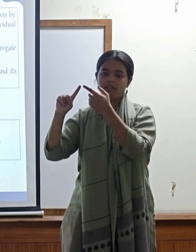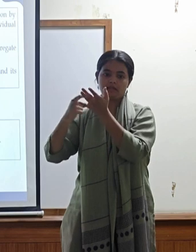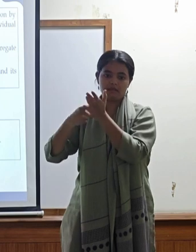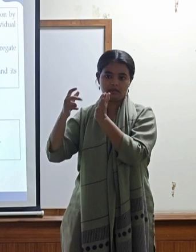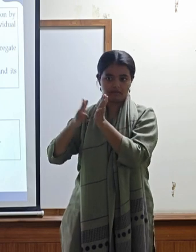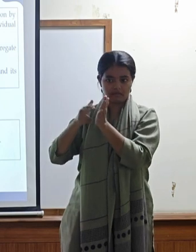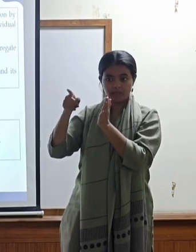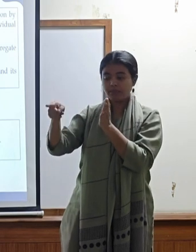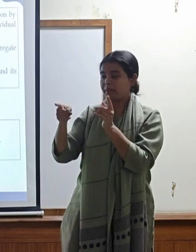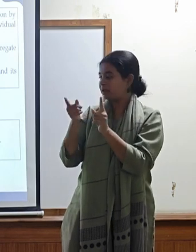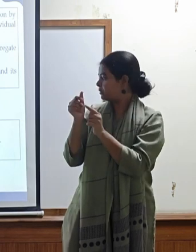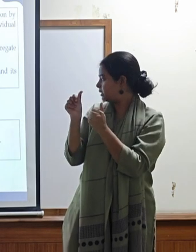डेट।